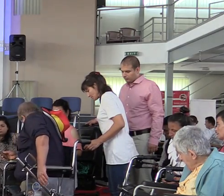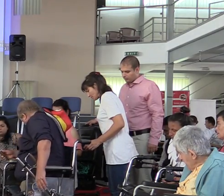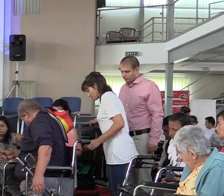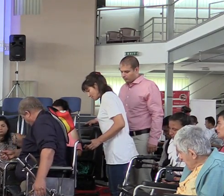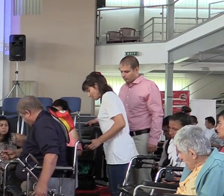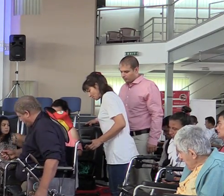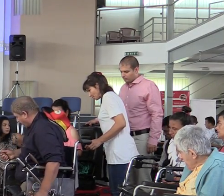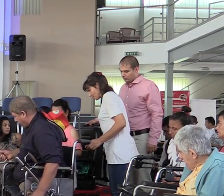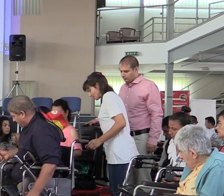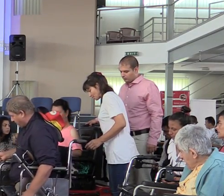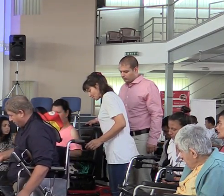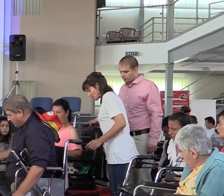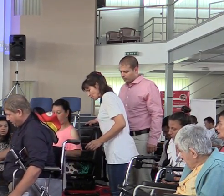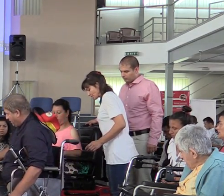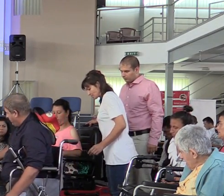Între timp câteva anunțuri.